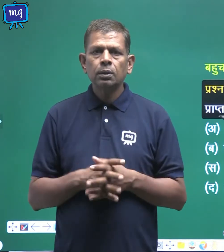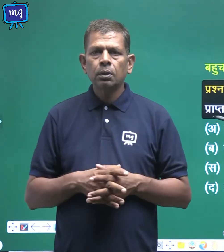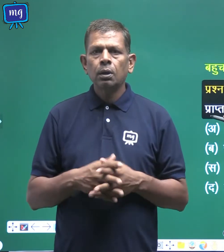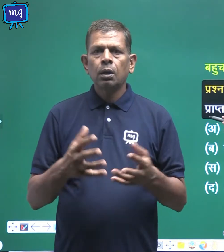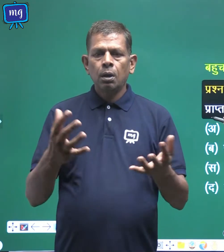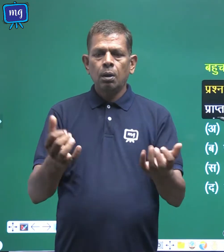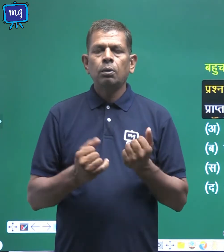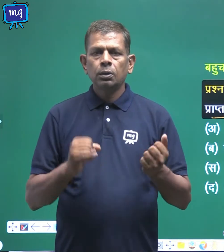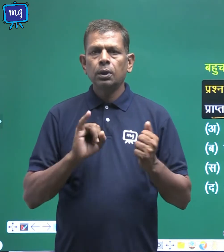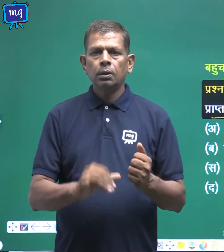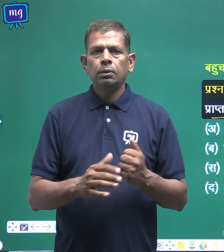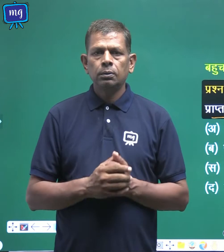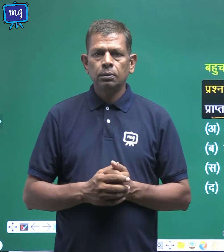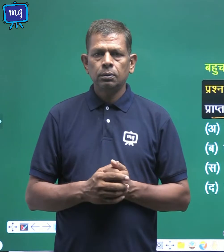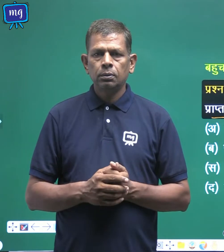प्राप्त होते हैं।